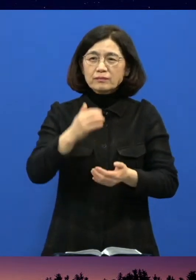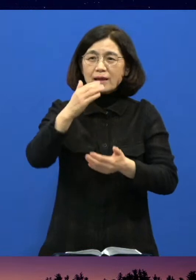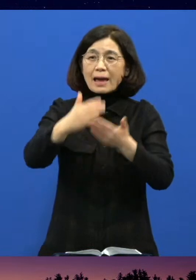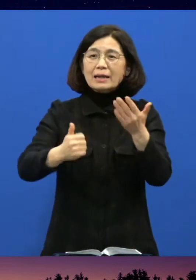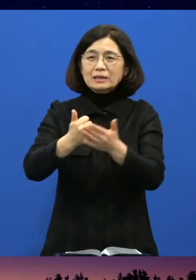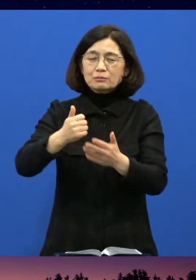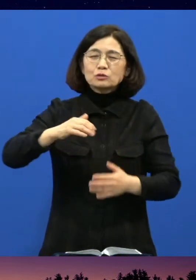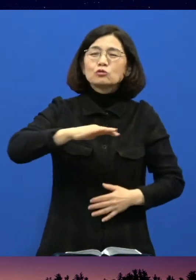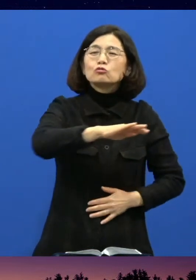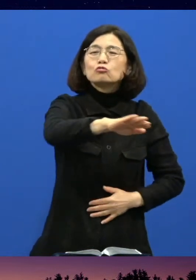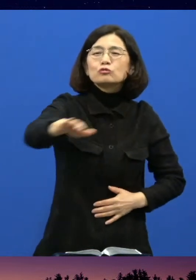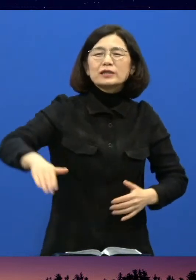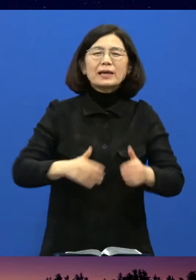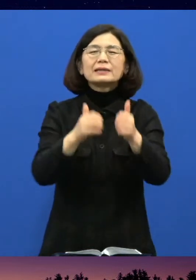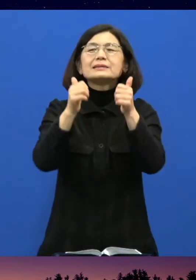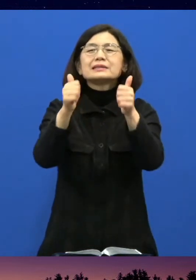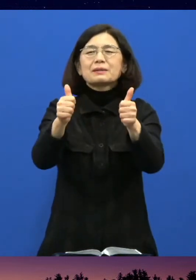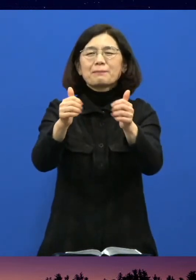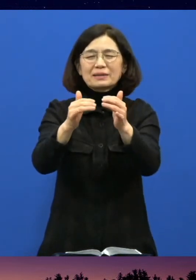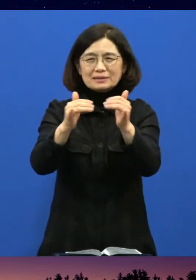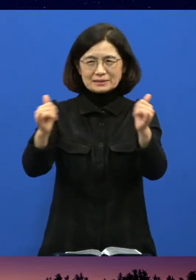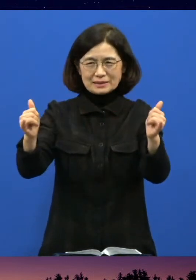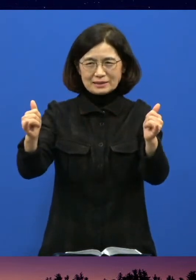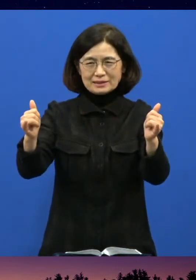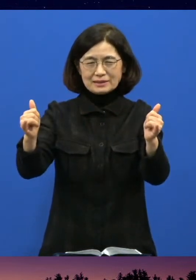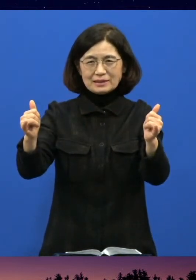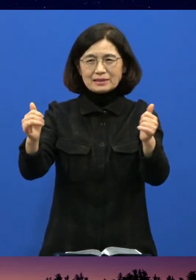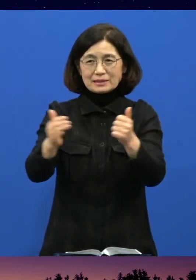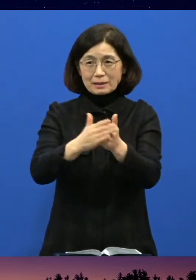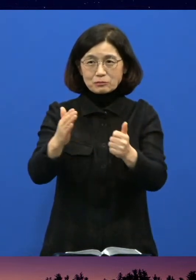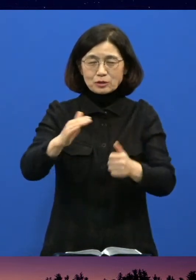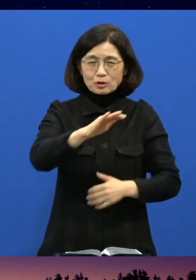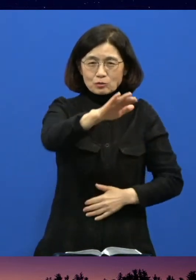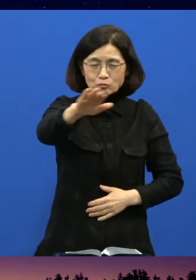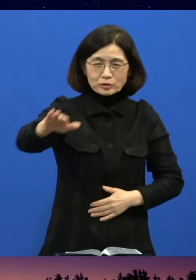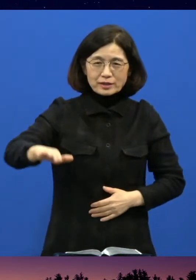재판장이시기 때문에 우리의 구하는 것을 마땅히